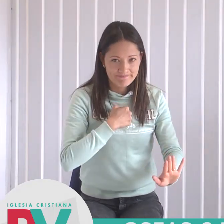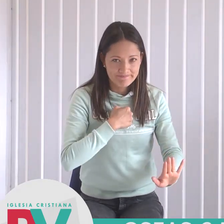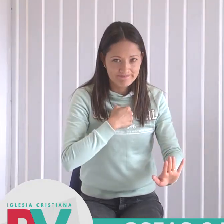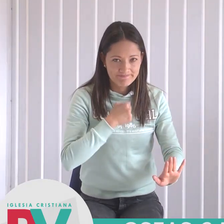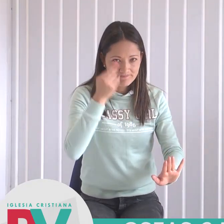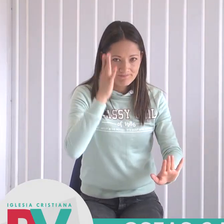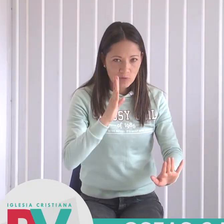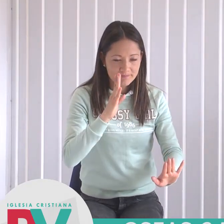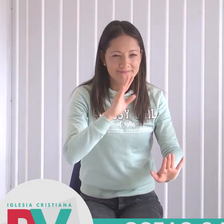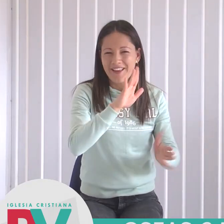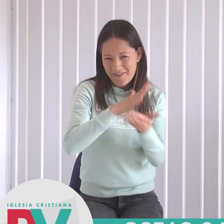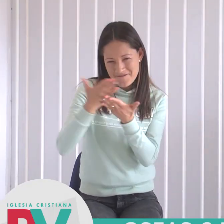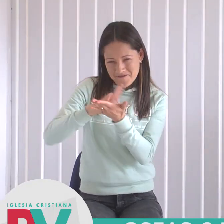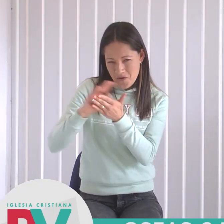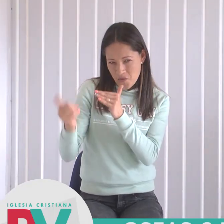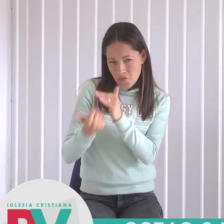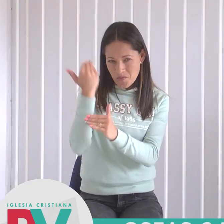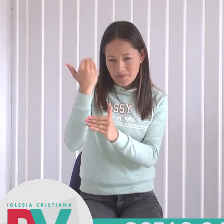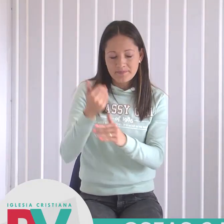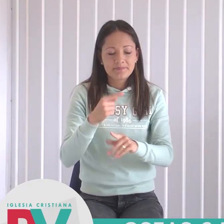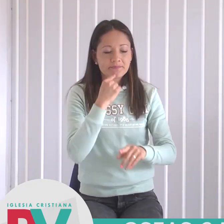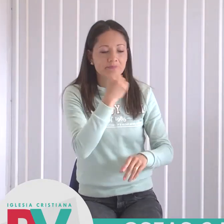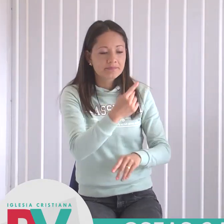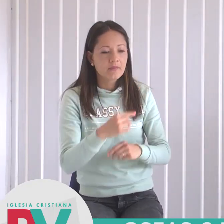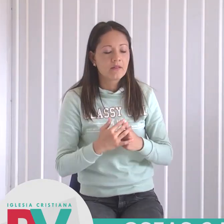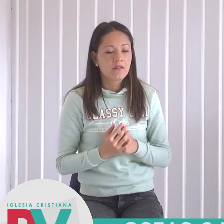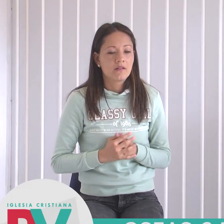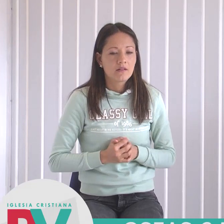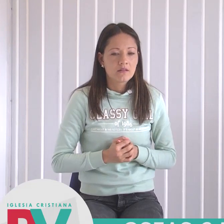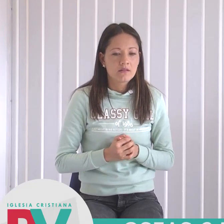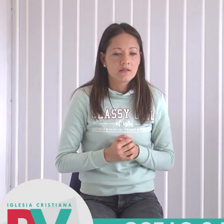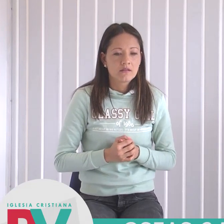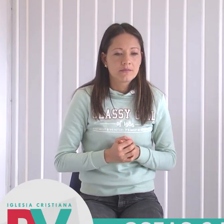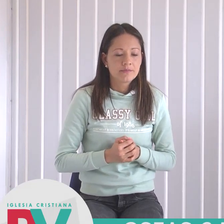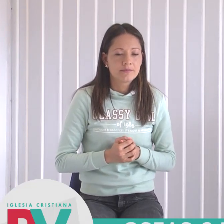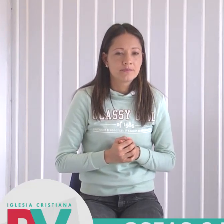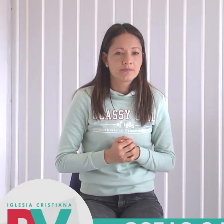versión, traducción lenguaje actual.